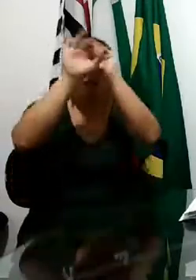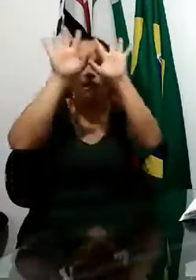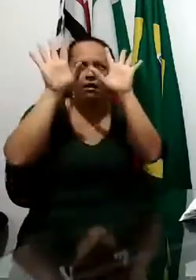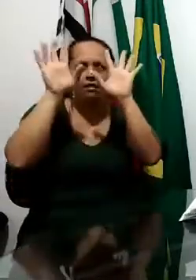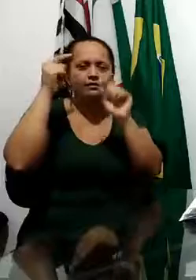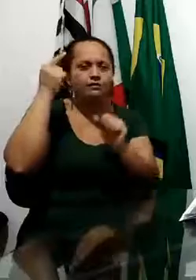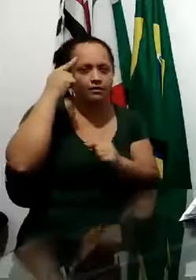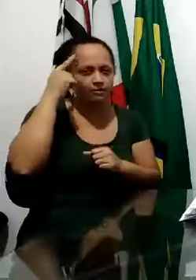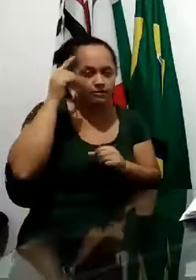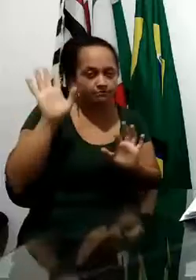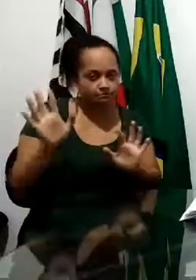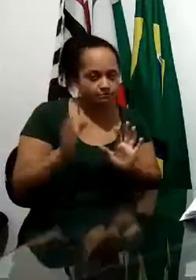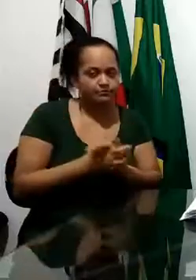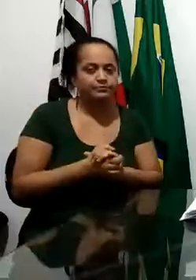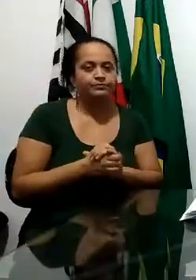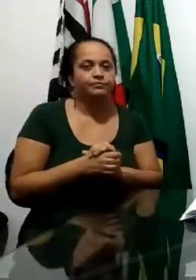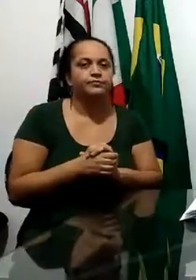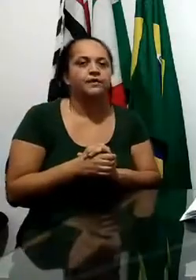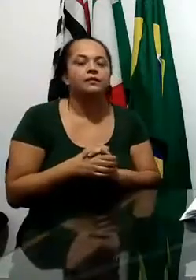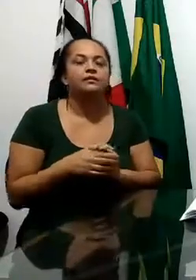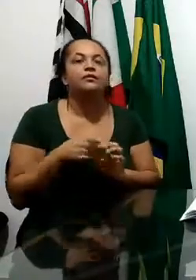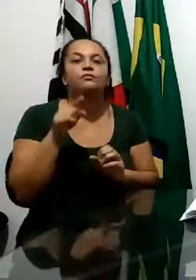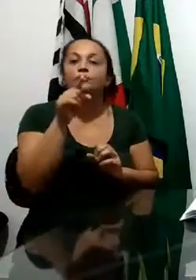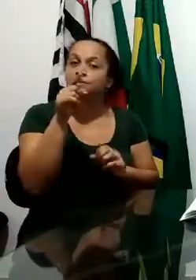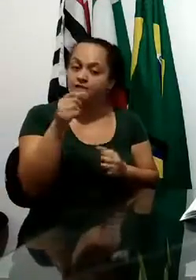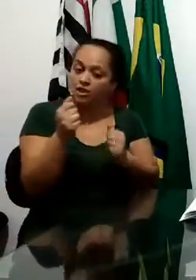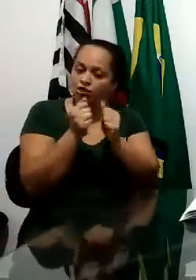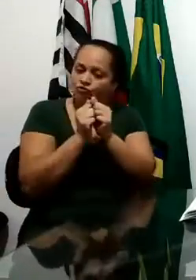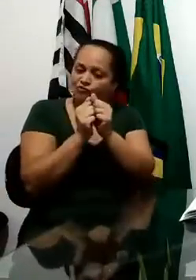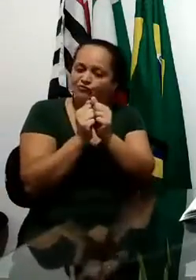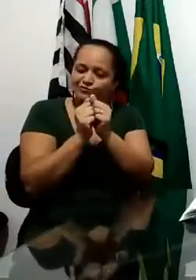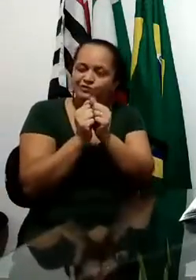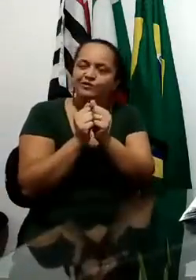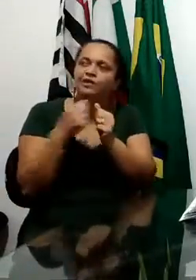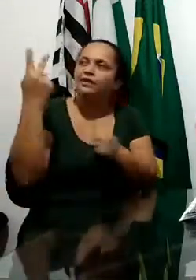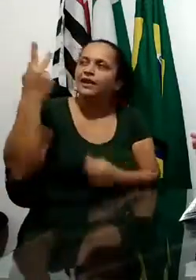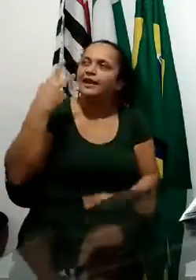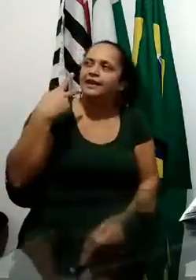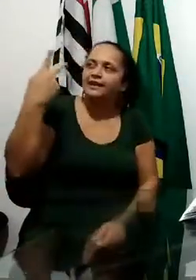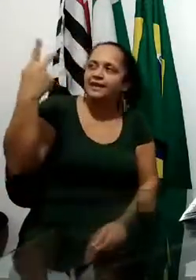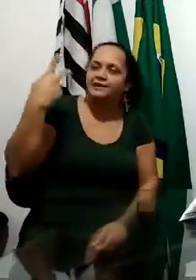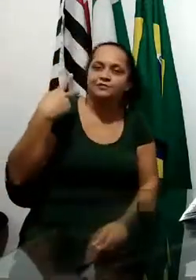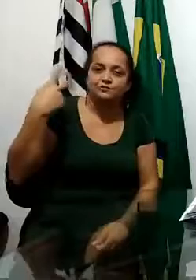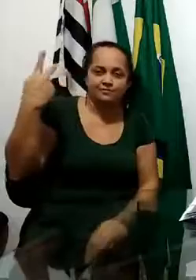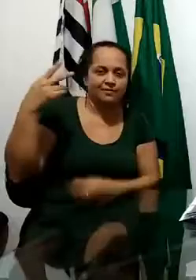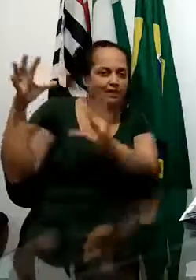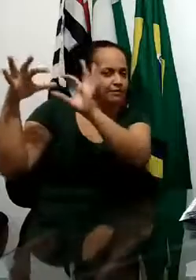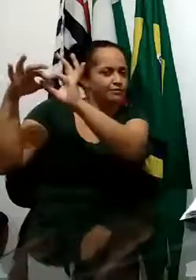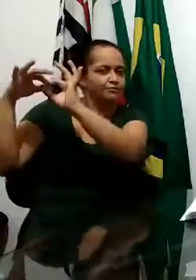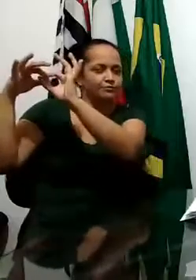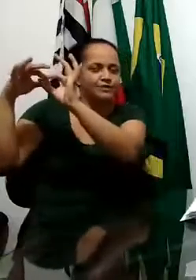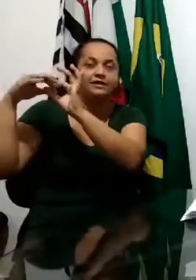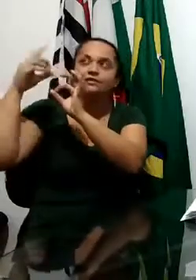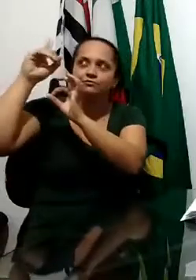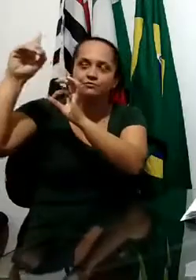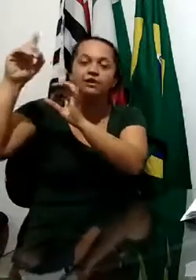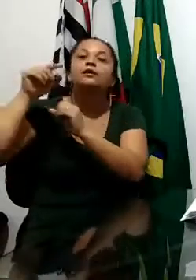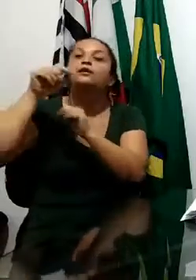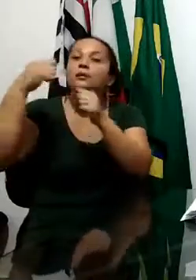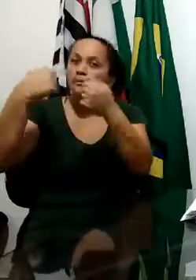Na questão de relacionamento e comunhão, nós devemos nos relacionar com Deus como